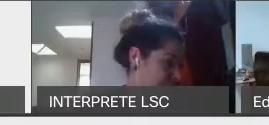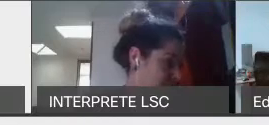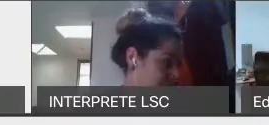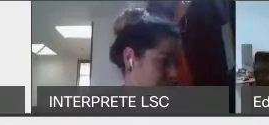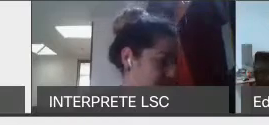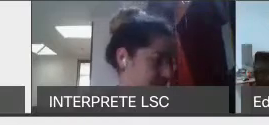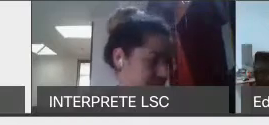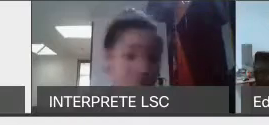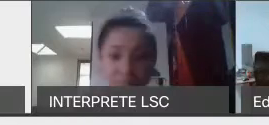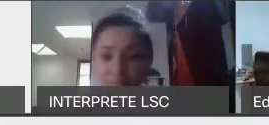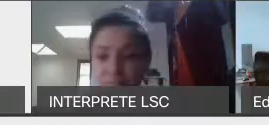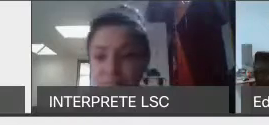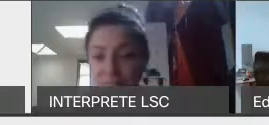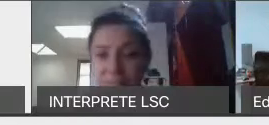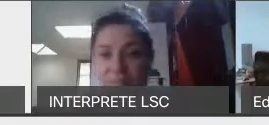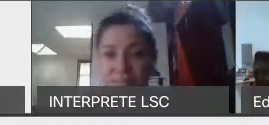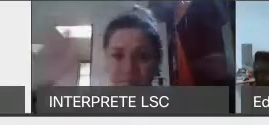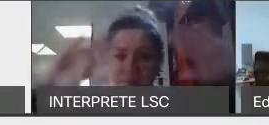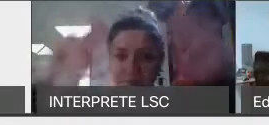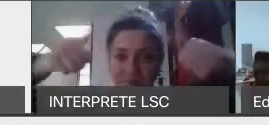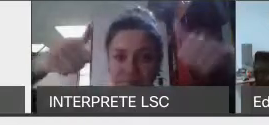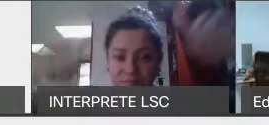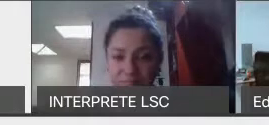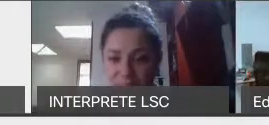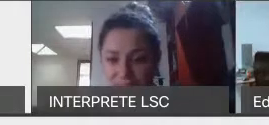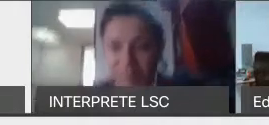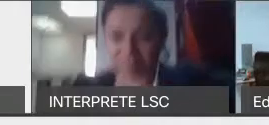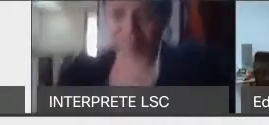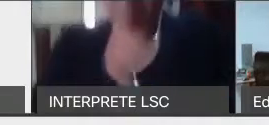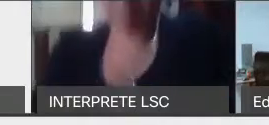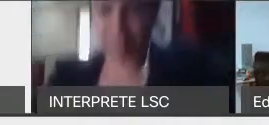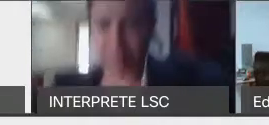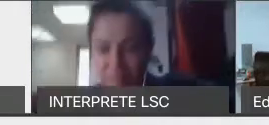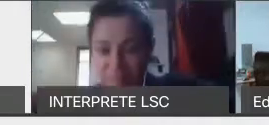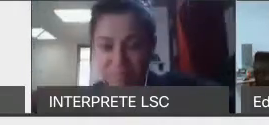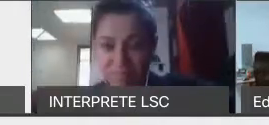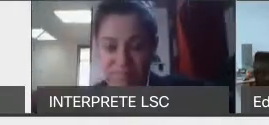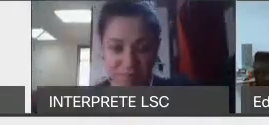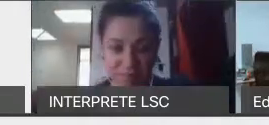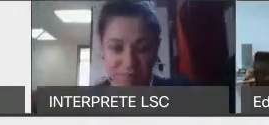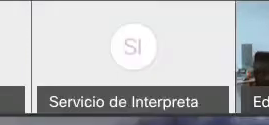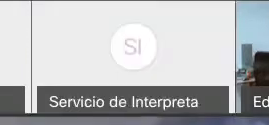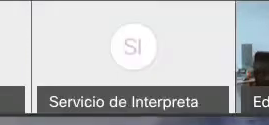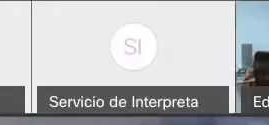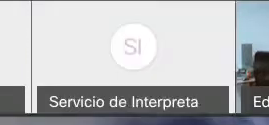Como Andrea se desconectó, entonces no supe qué hacer, me volví a conectar a la reunión.